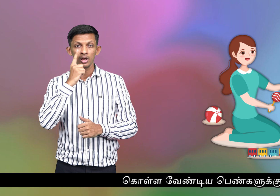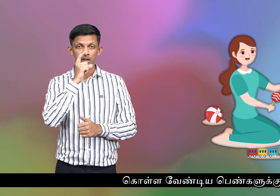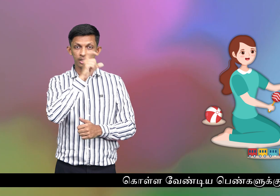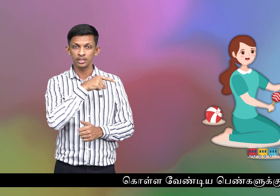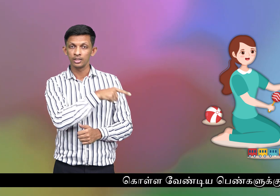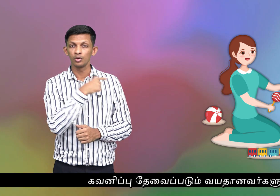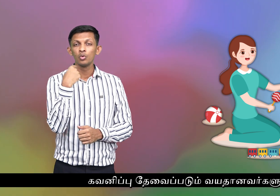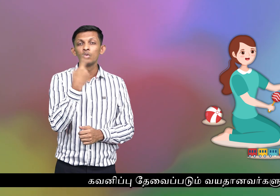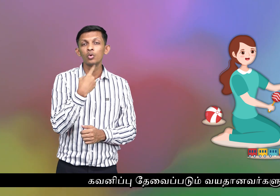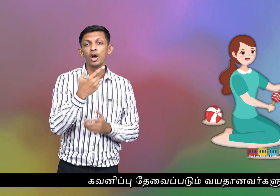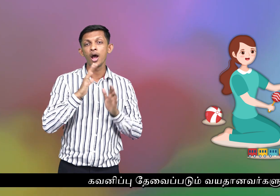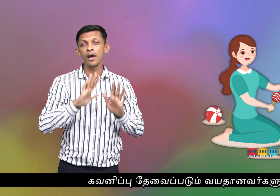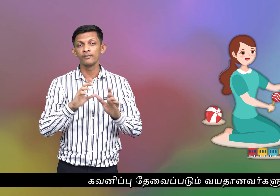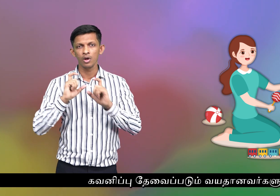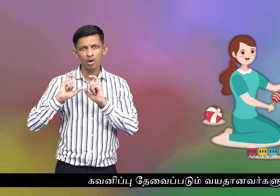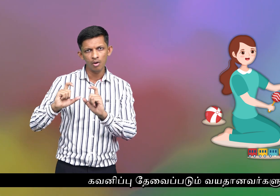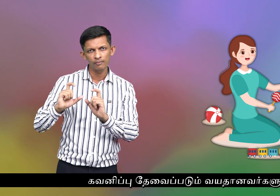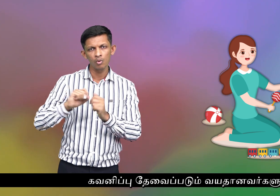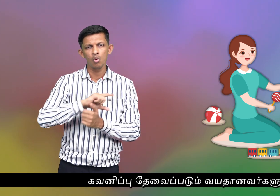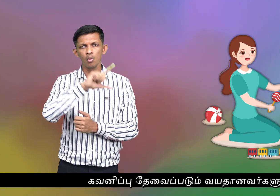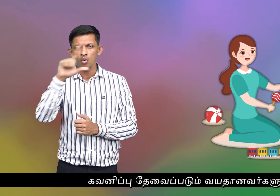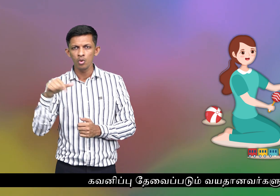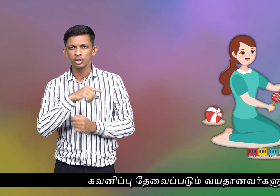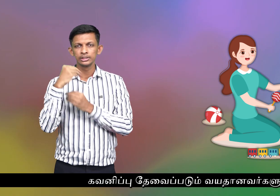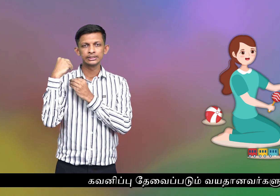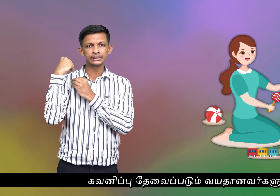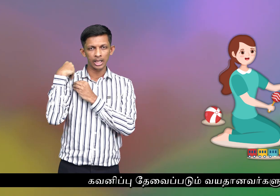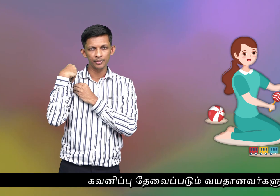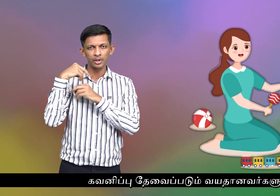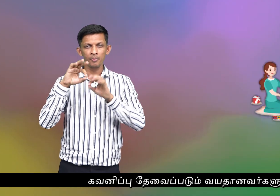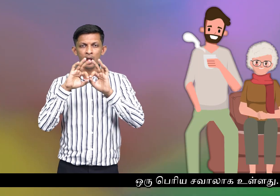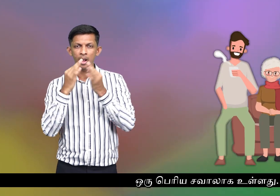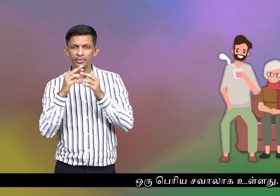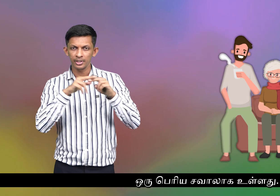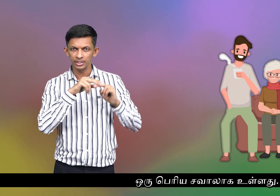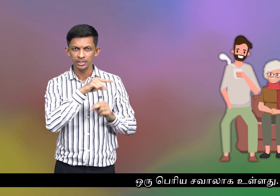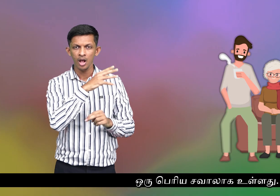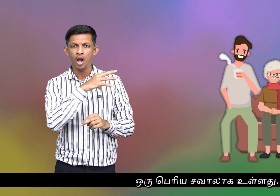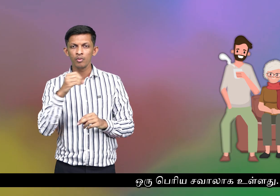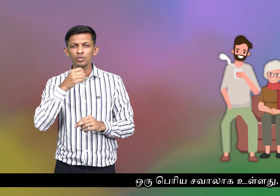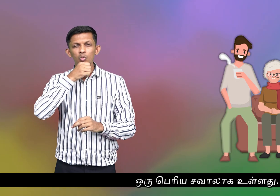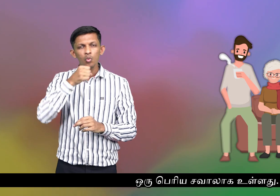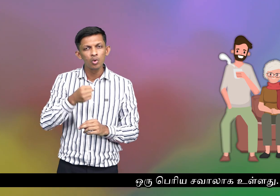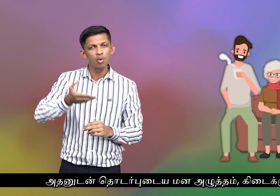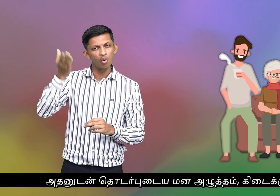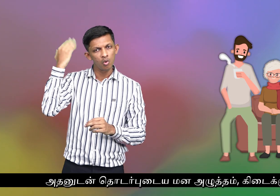பெண்களுக்கும் கவனிப்பு தேவைப்படும் வயதானவர்களுக்கும் இது ஒரு பெரிய சவாலாக உள்ளது.